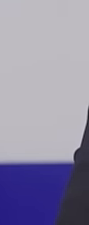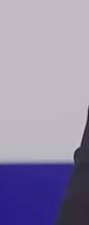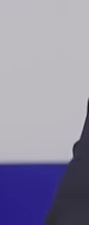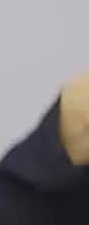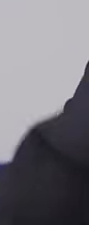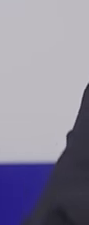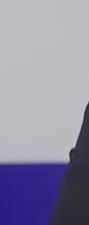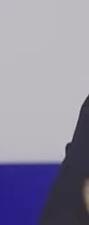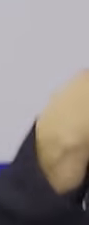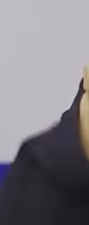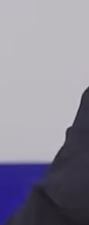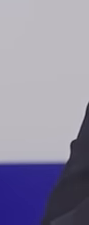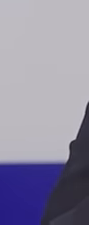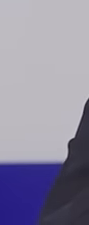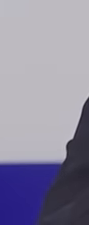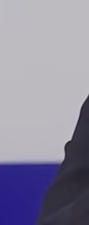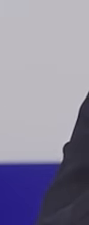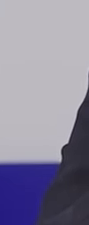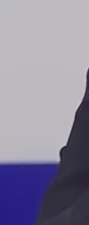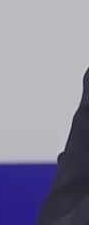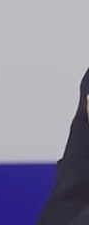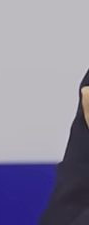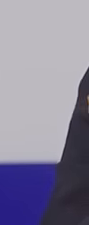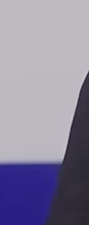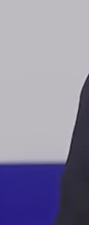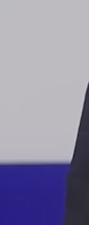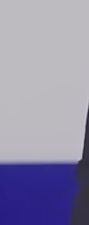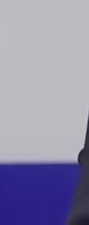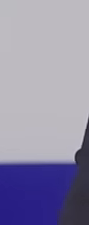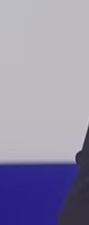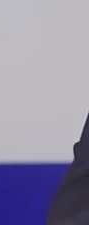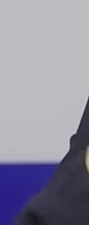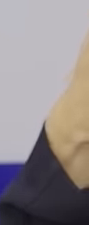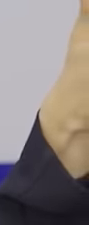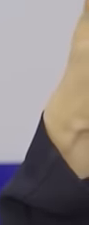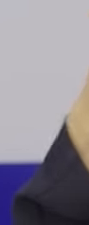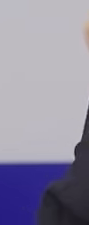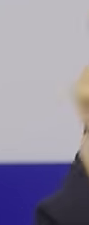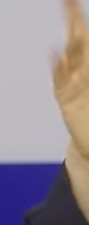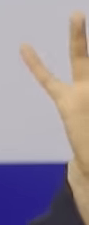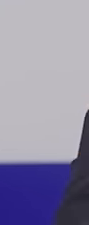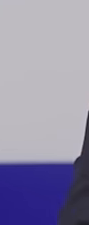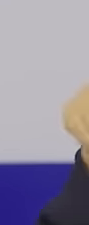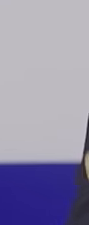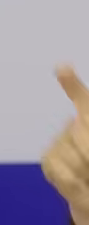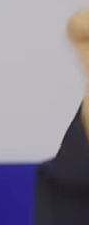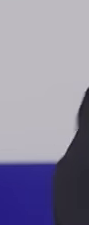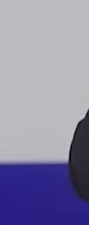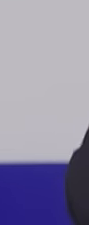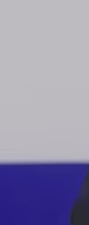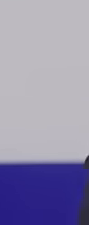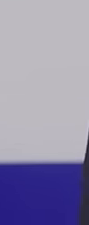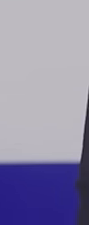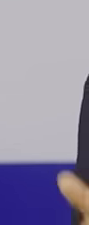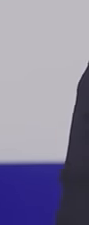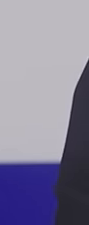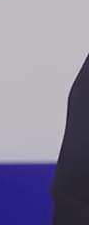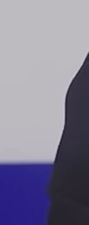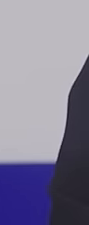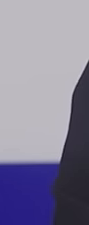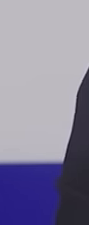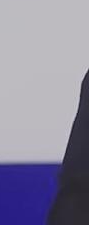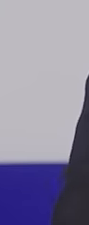저기 청량 뭐 이런 데 가서도 영양 이런 데 가서도 살 수 있게 해줘야 됩니다. 근데